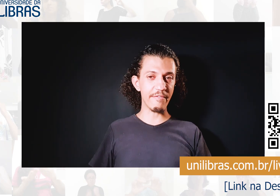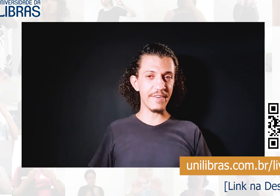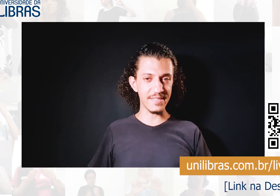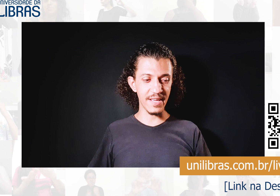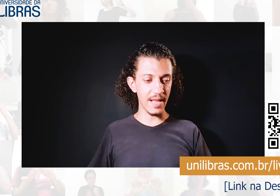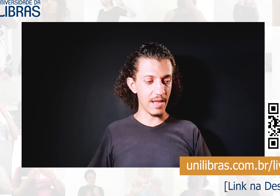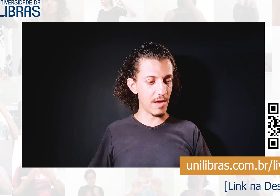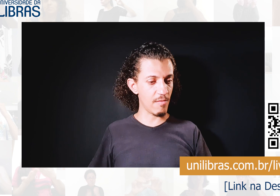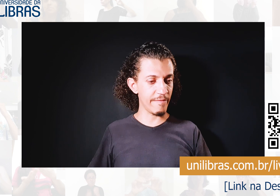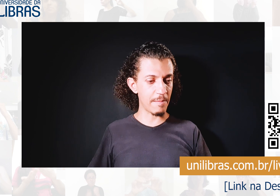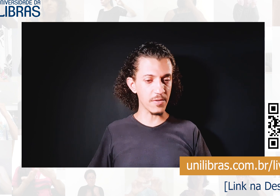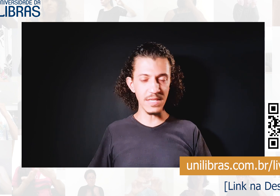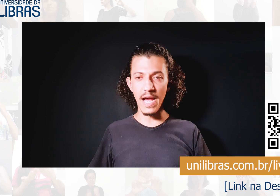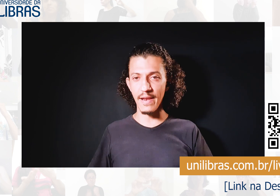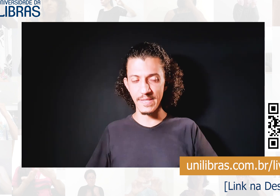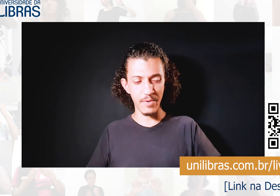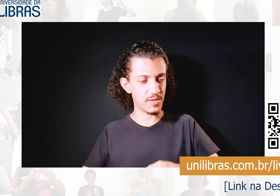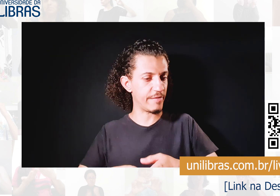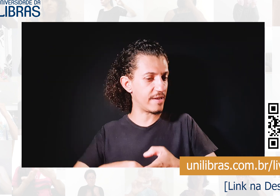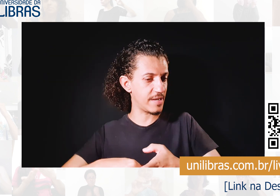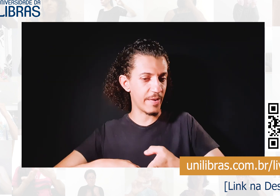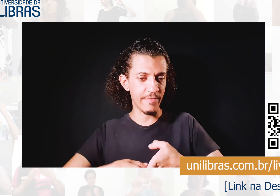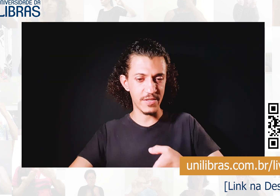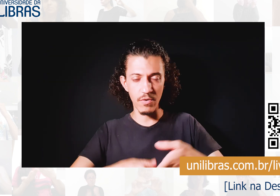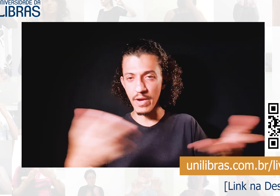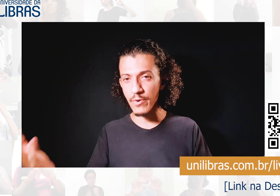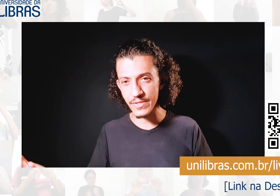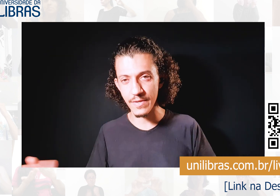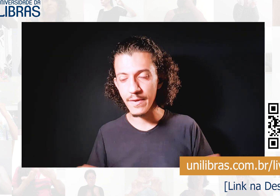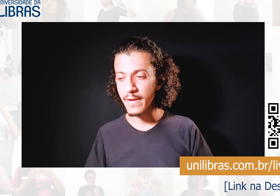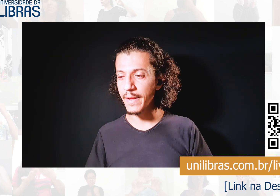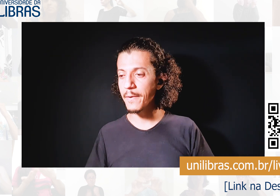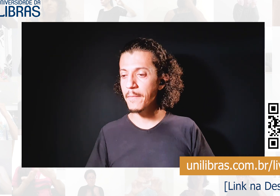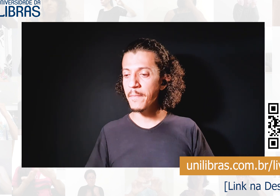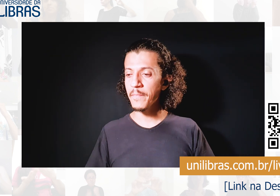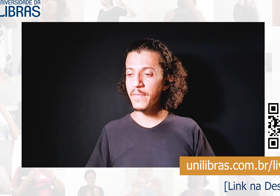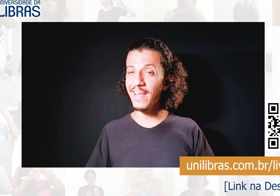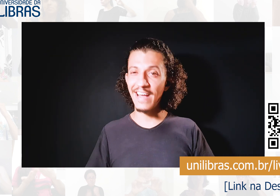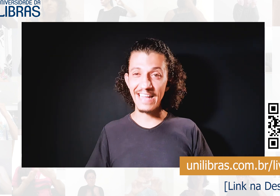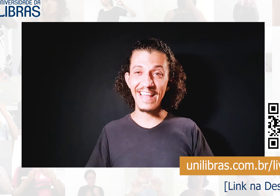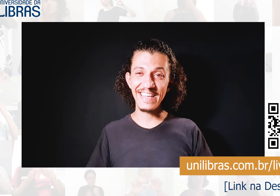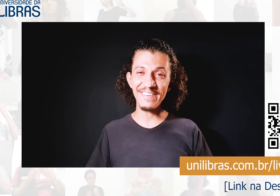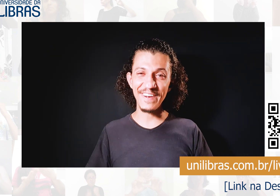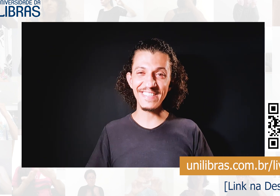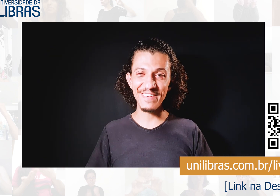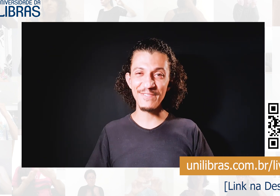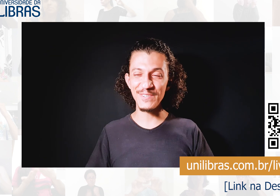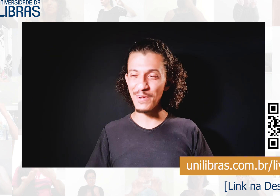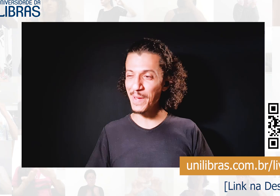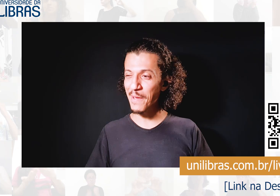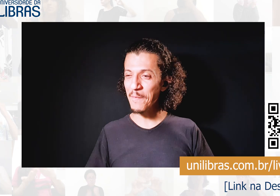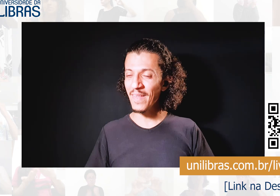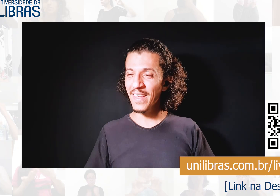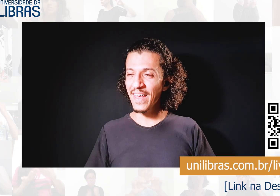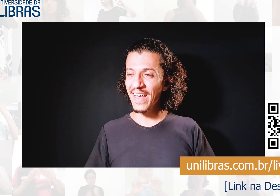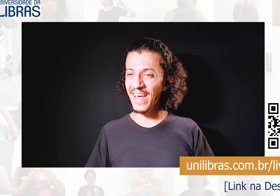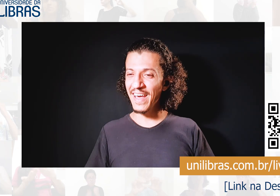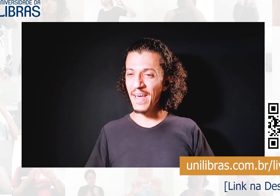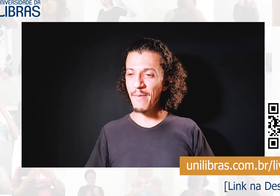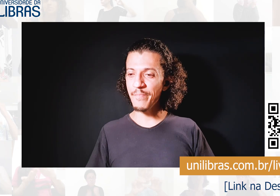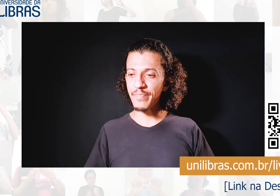a palavra fazer ela é um verbo auxiliar, né? Você pode usar fazer para fazer qualquer coisa, né? Até nessa frase aqui funcionou bem.